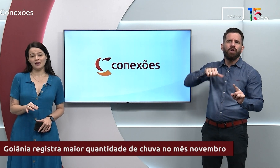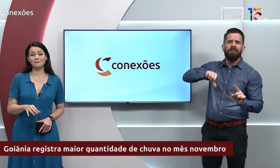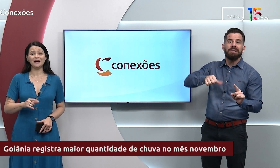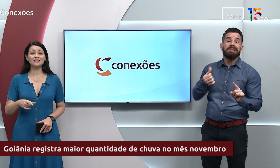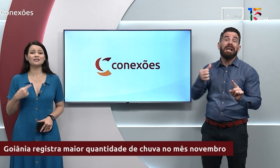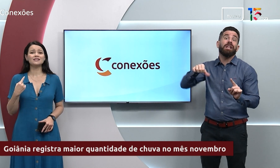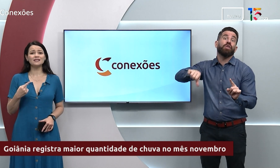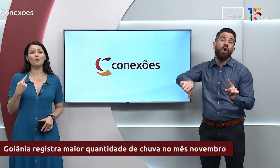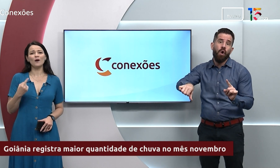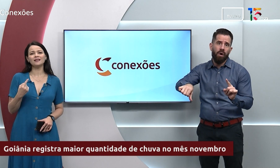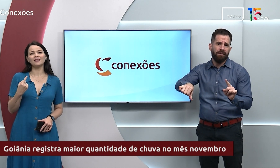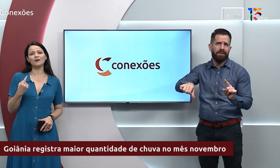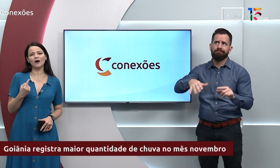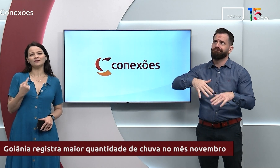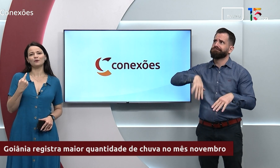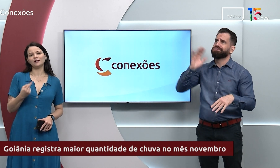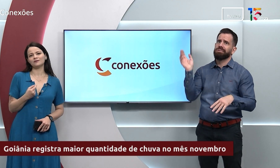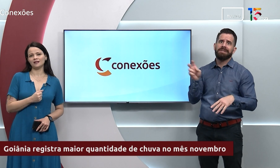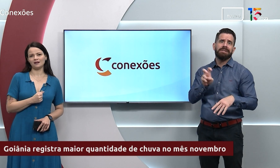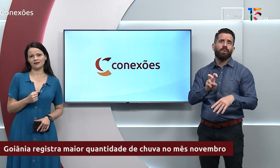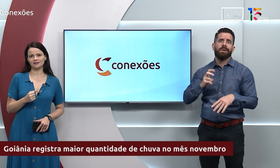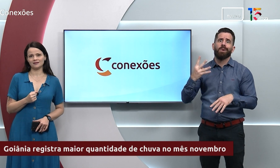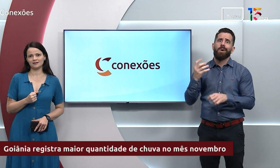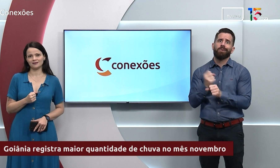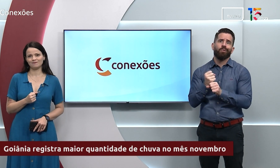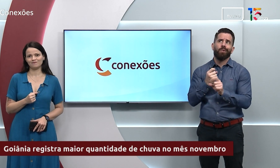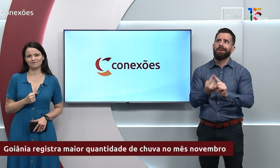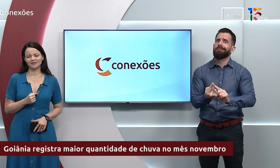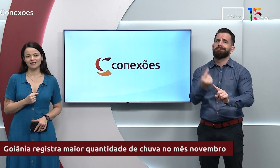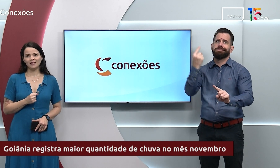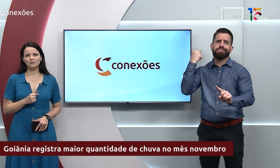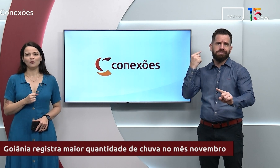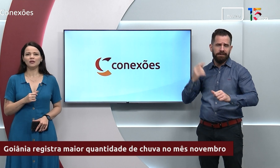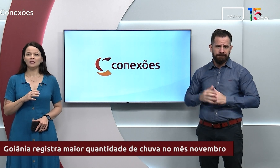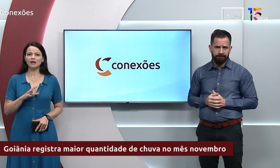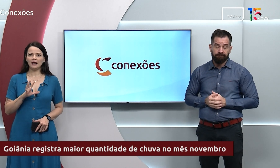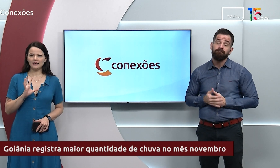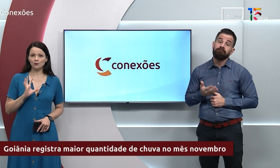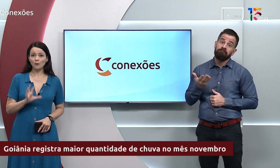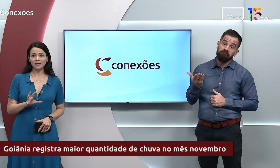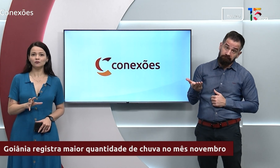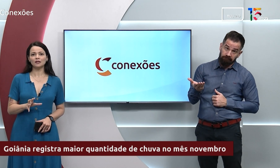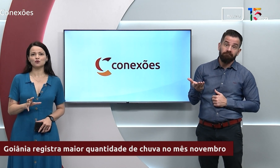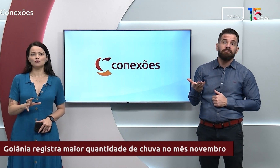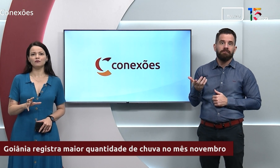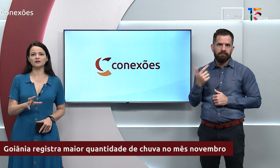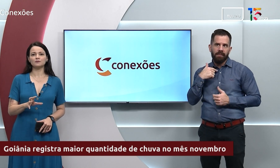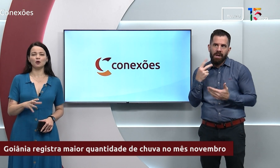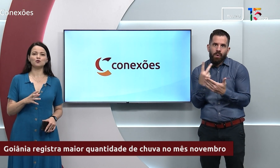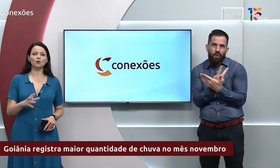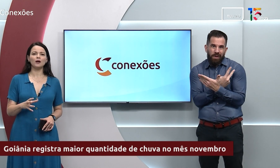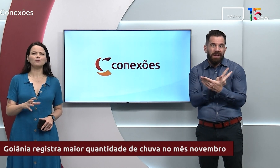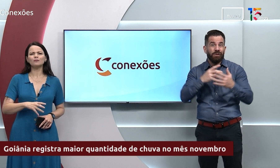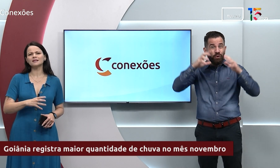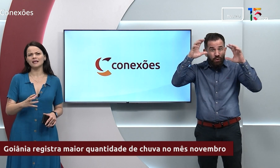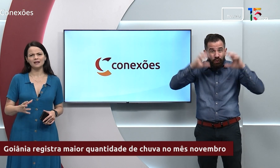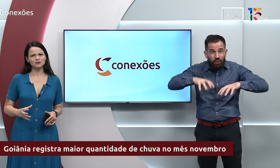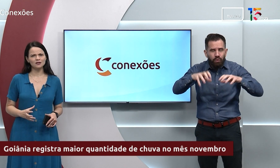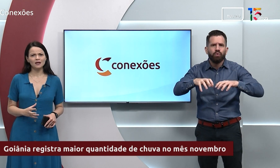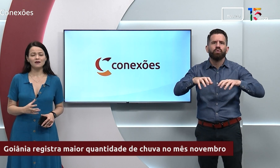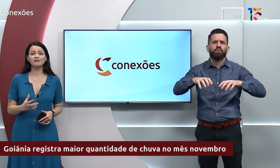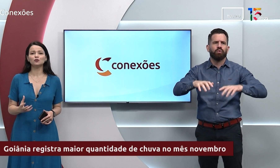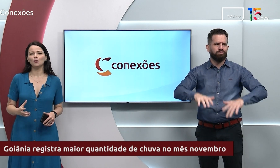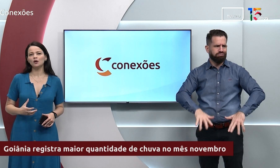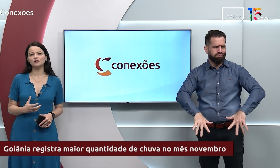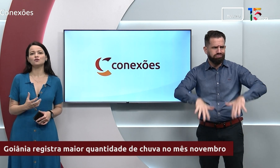1969, mais de 54 anos atrás. Bom, e o aumento das chuvas pode ocorrer por uma série